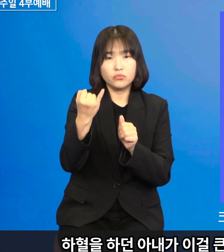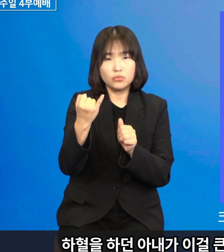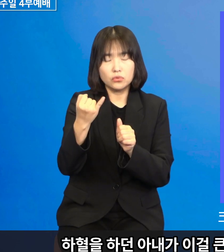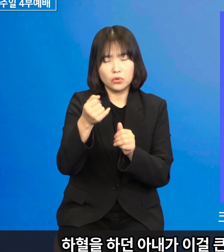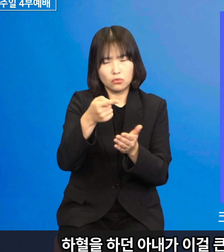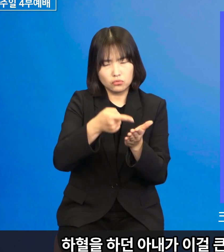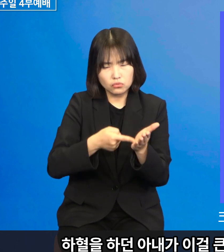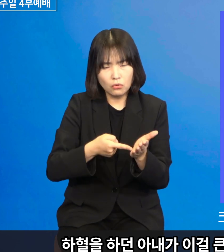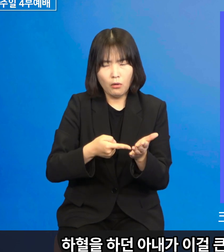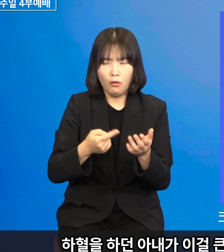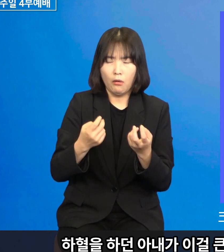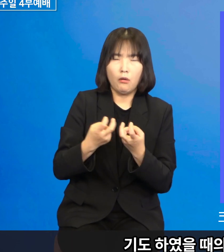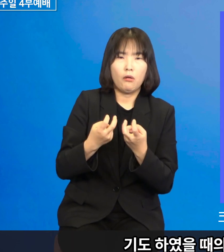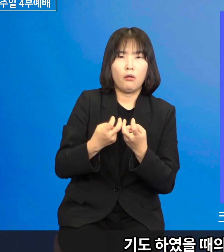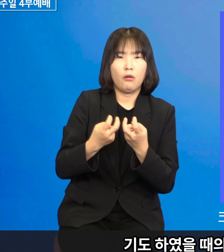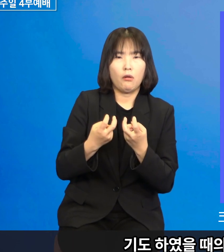어떡하나.